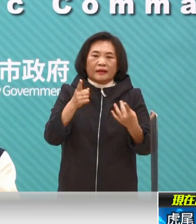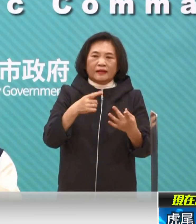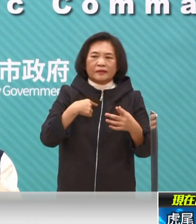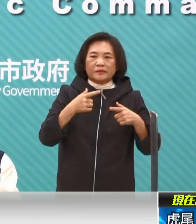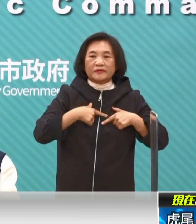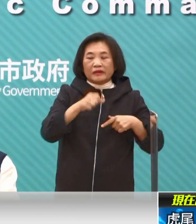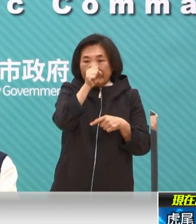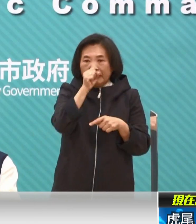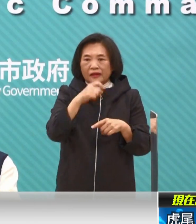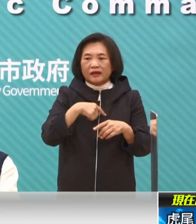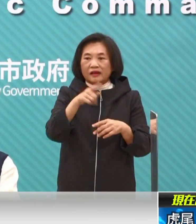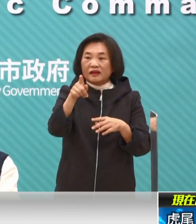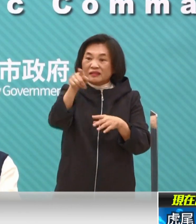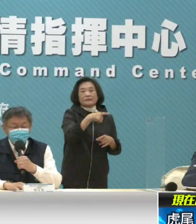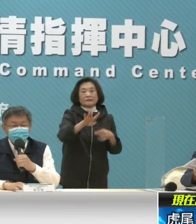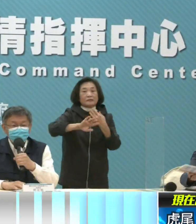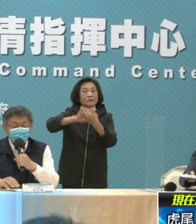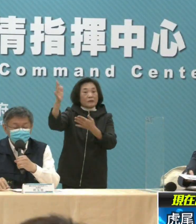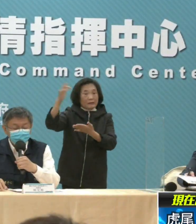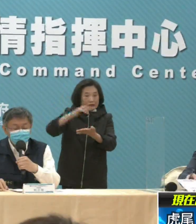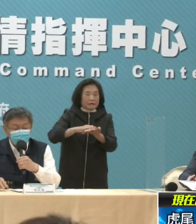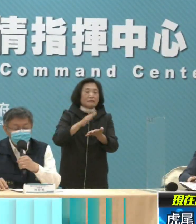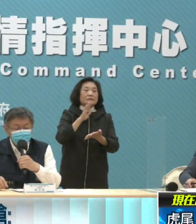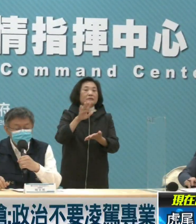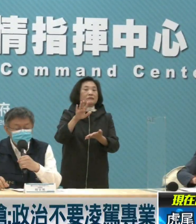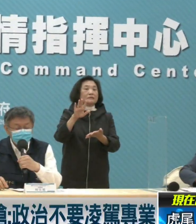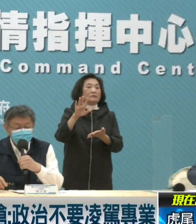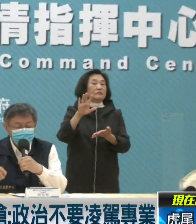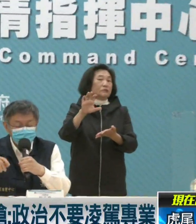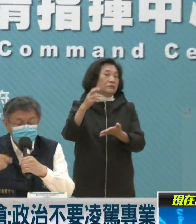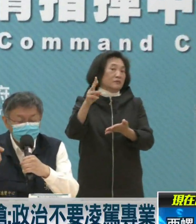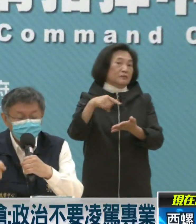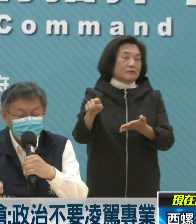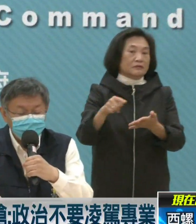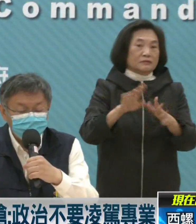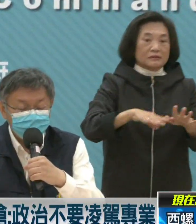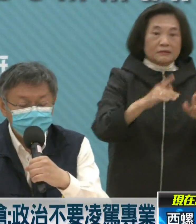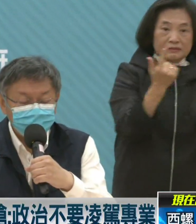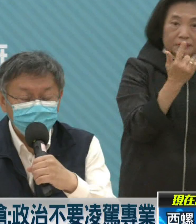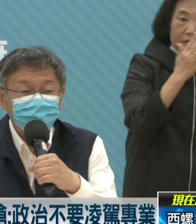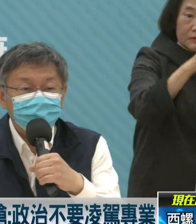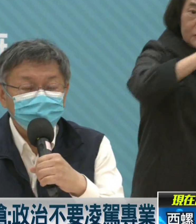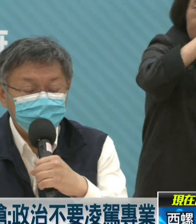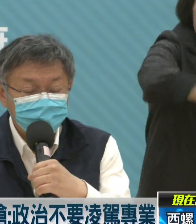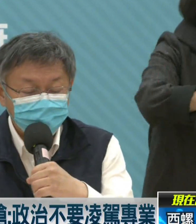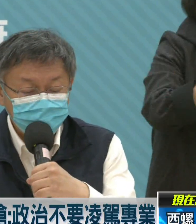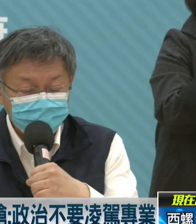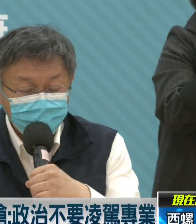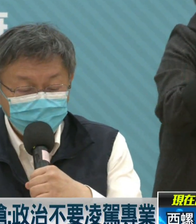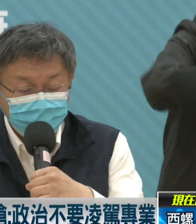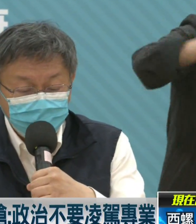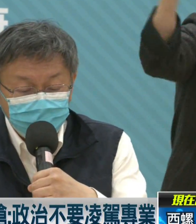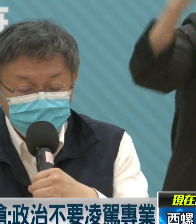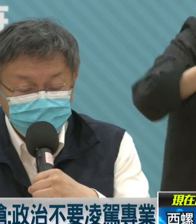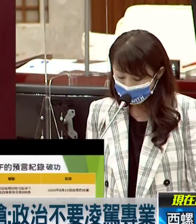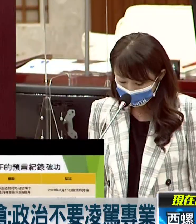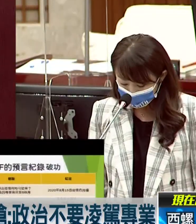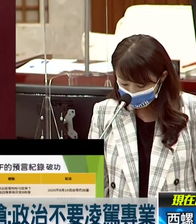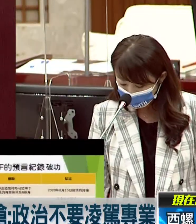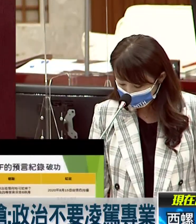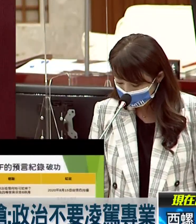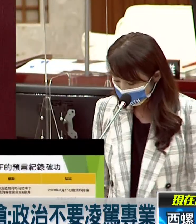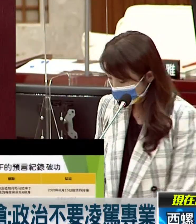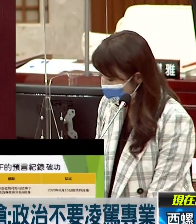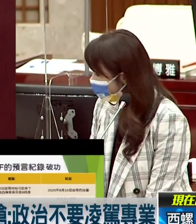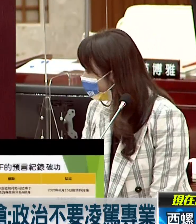就想说拜托，欸，我是专业人士。 多次强调不要政治凌驾专业，柯文哲话说得好酸，因为他四月疫情爆发的预言被议